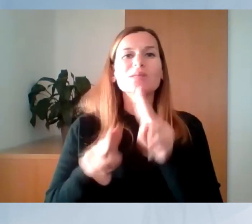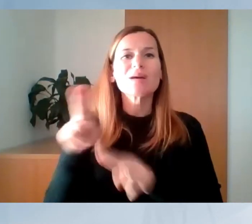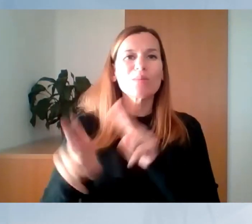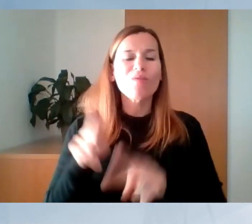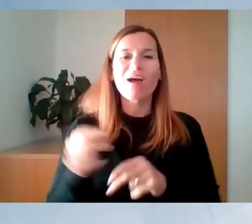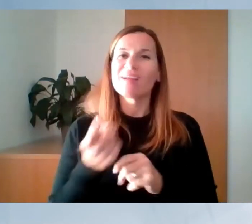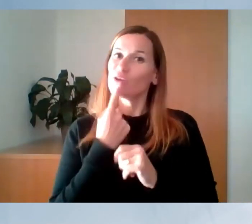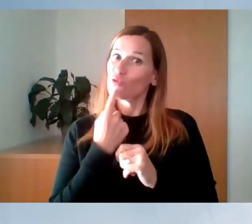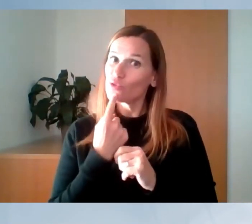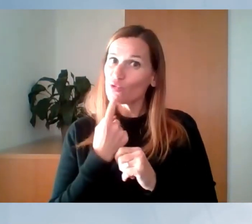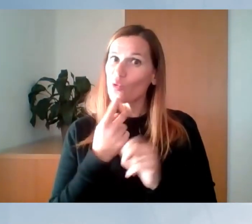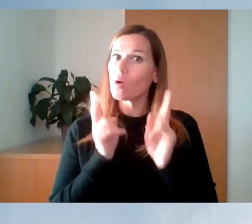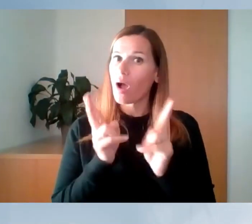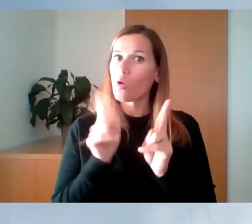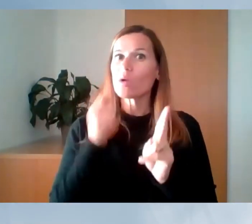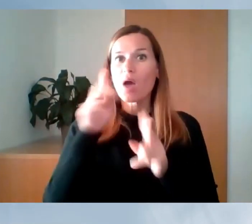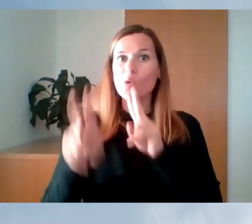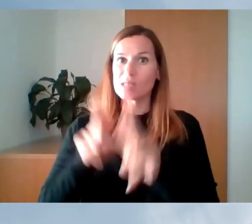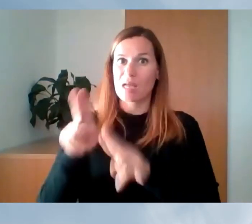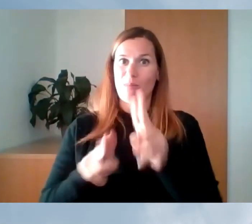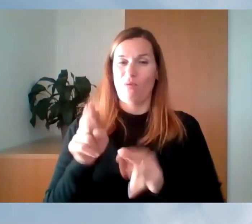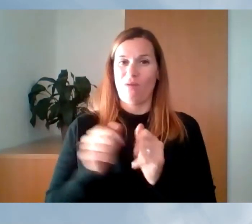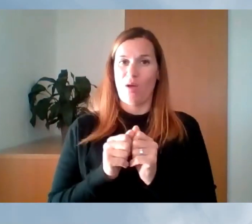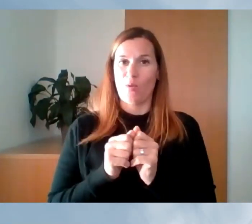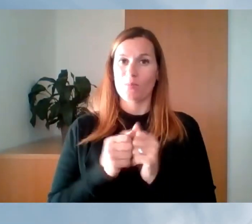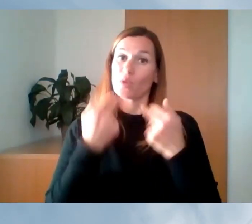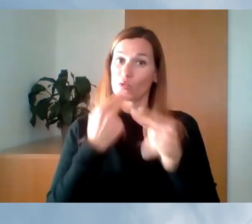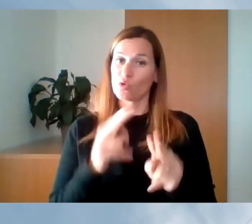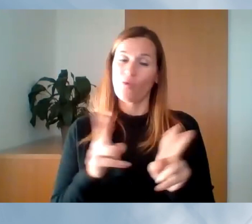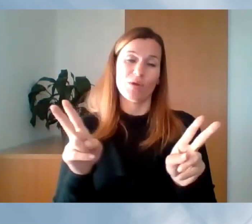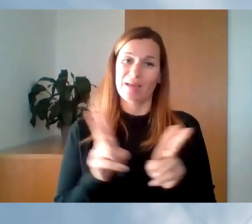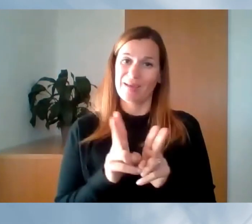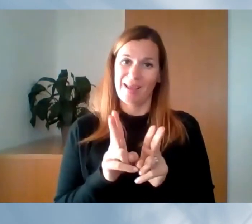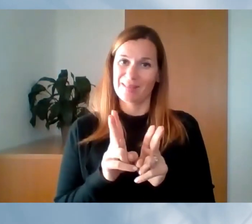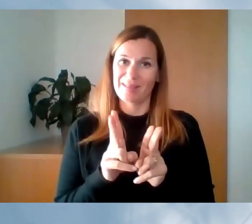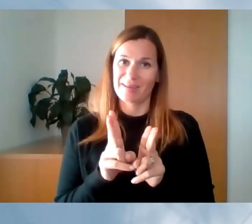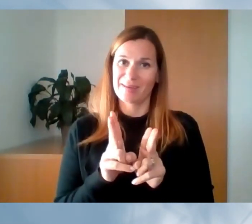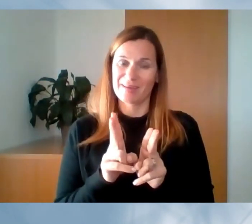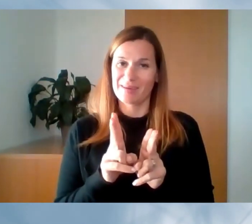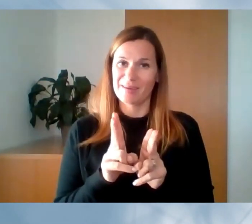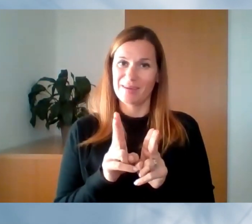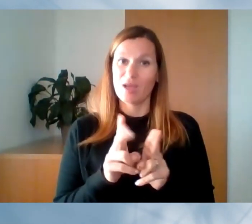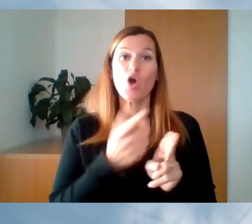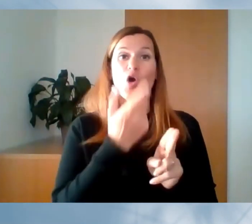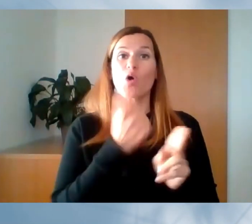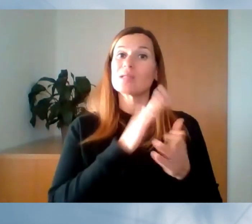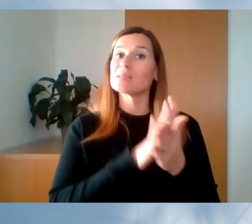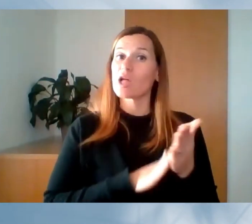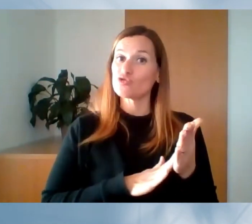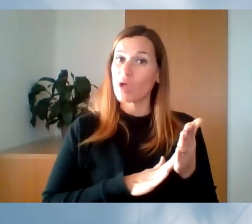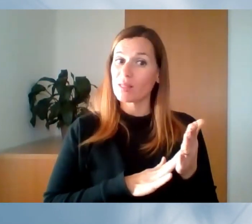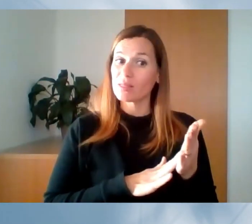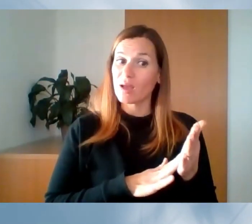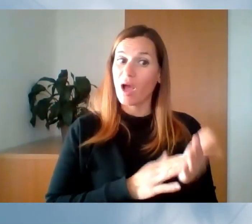ljudje oskrbovali. Kdo in kako je oskrboval? Odgovor na to je kratek.